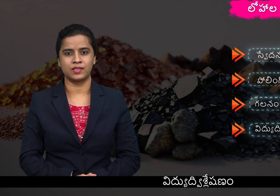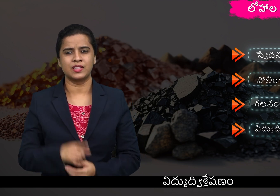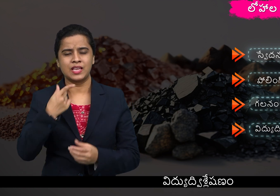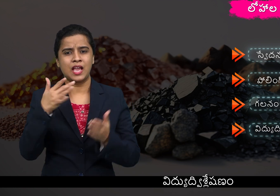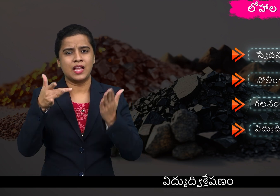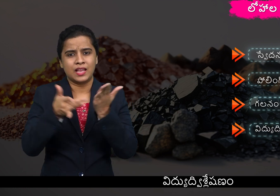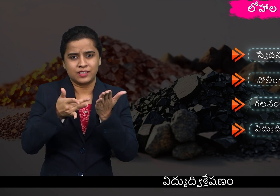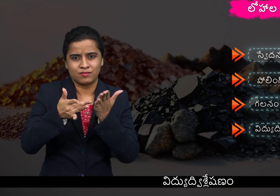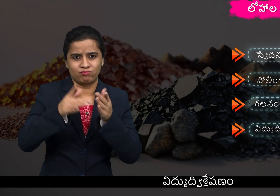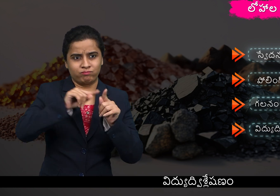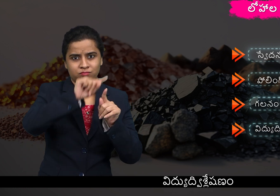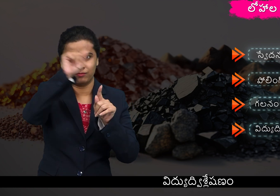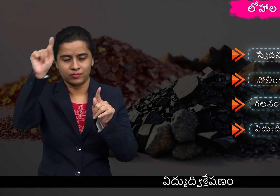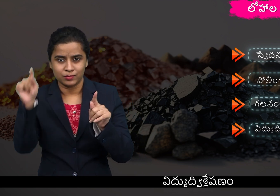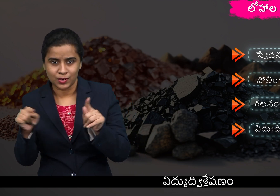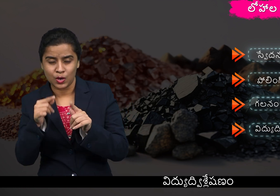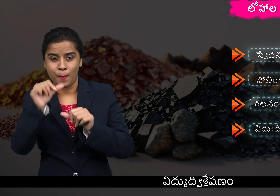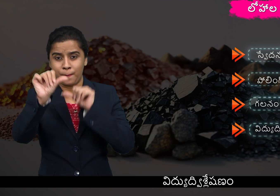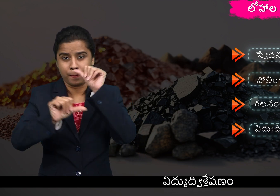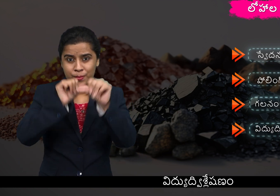విద్యుద్ విశ్లేషణం.